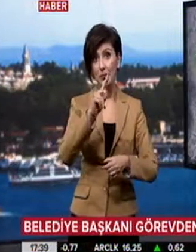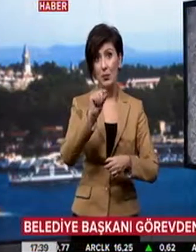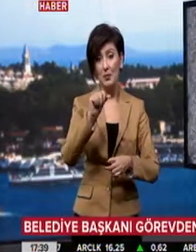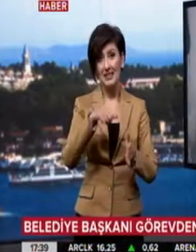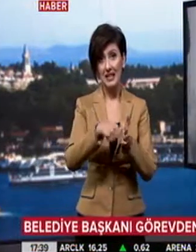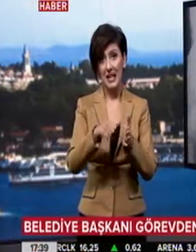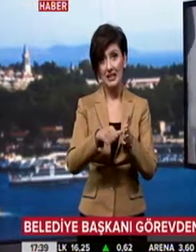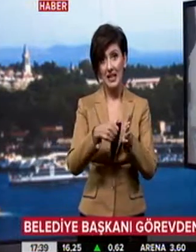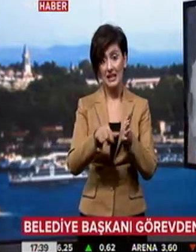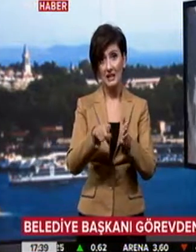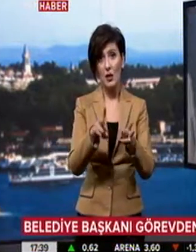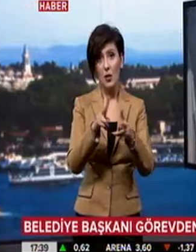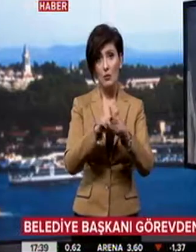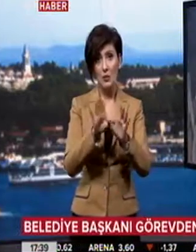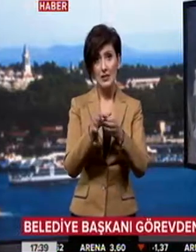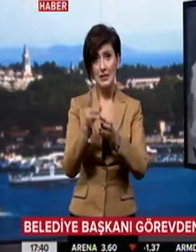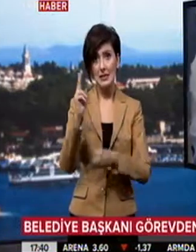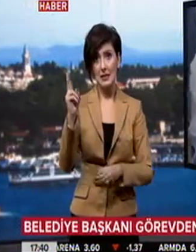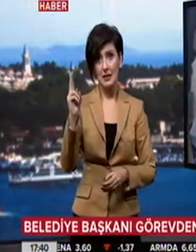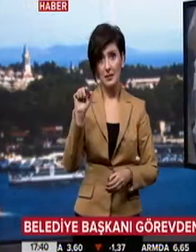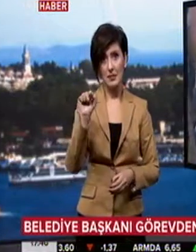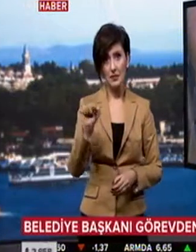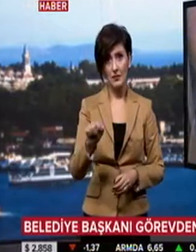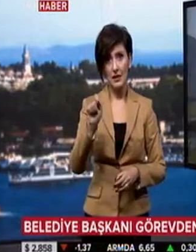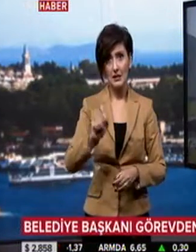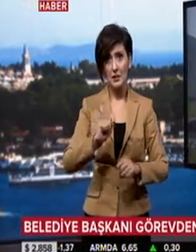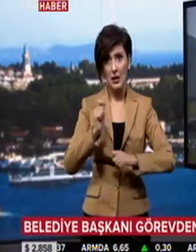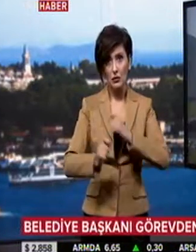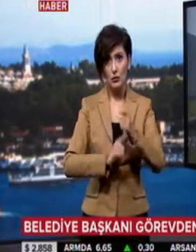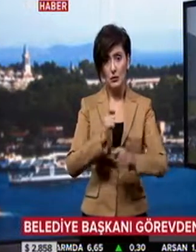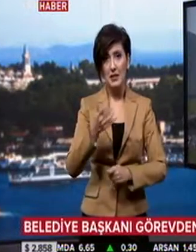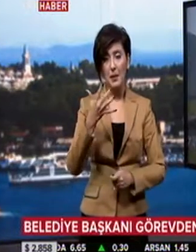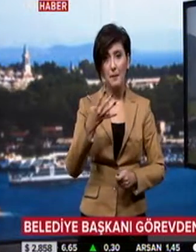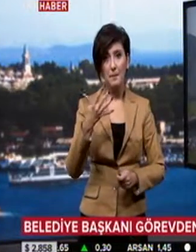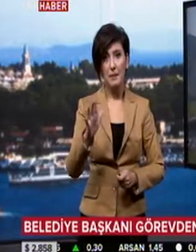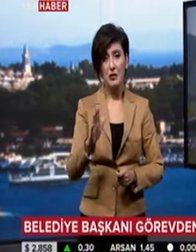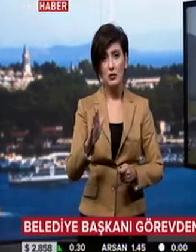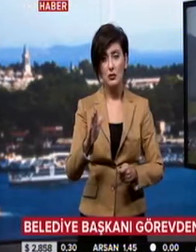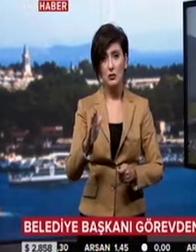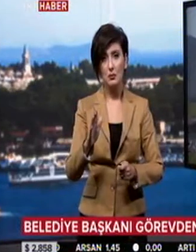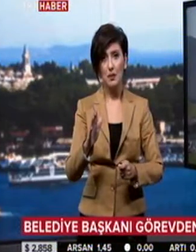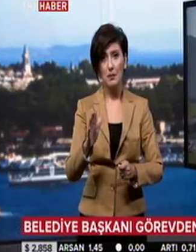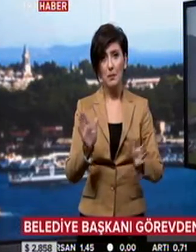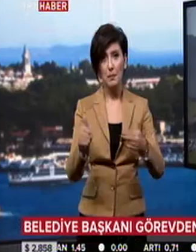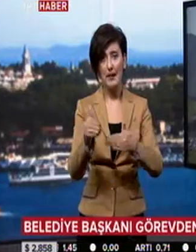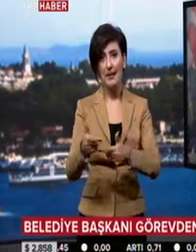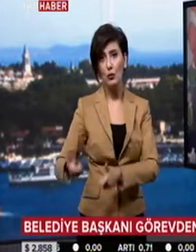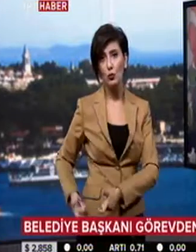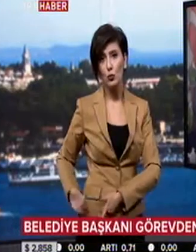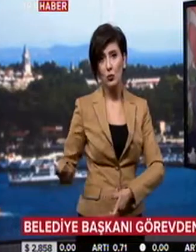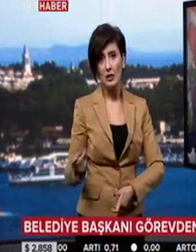Eylül 2011 tarihinde polis ekipleri tarafından yapılan uygulamada 5000